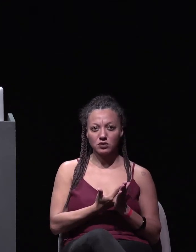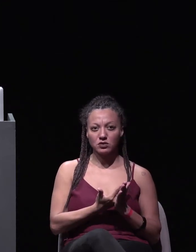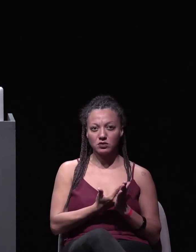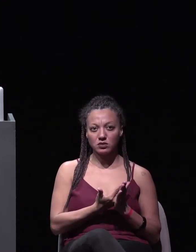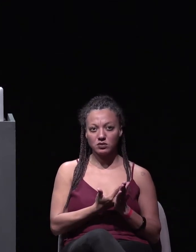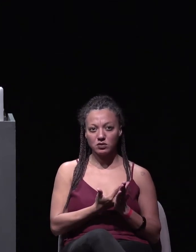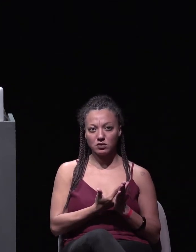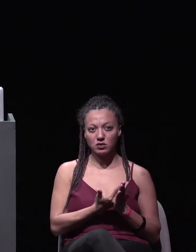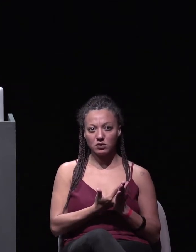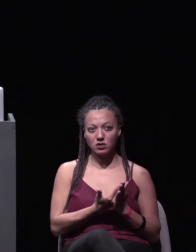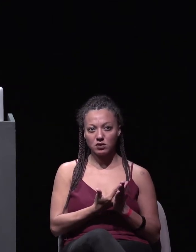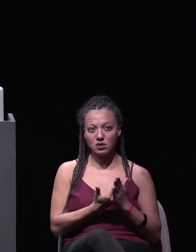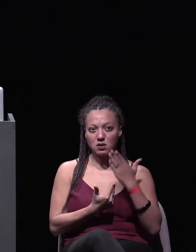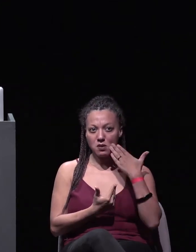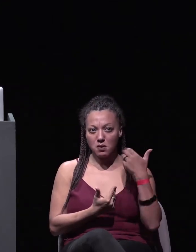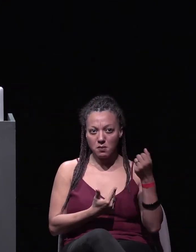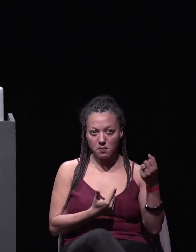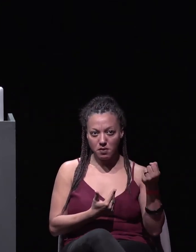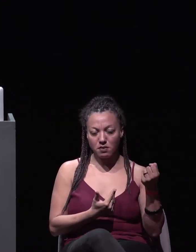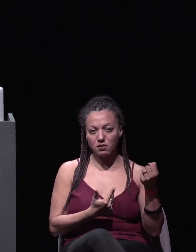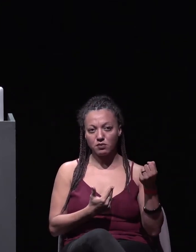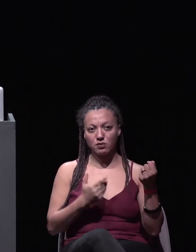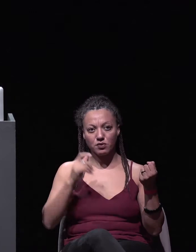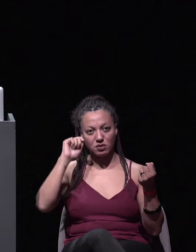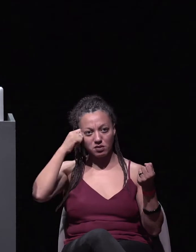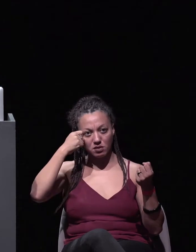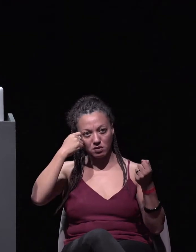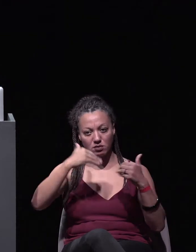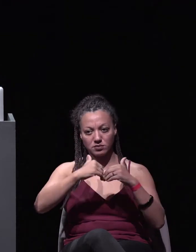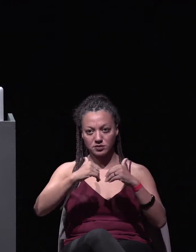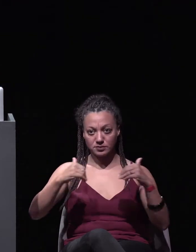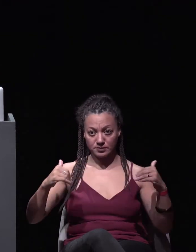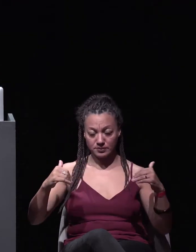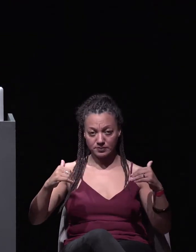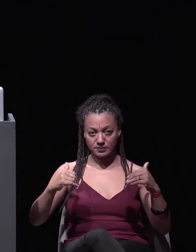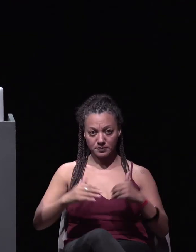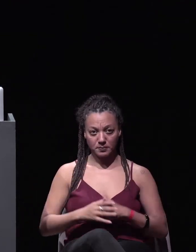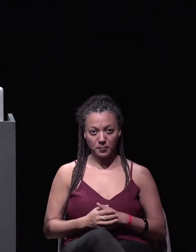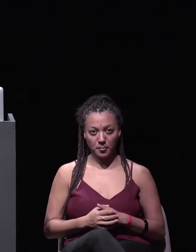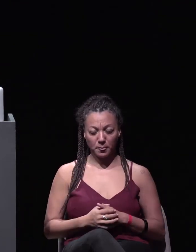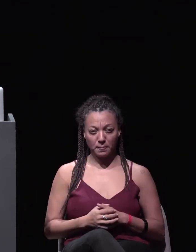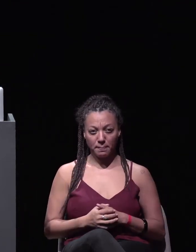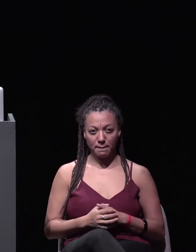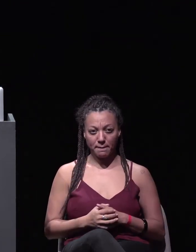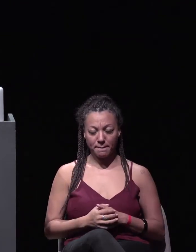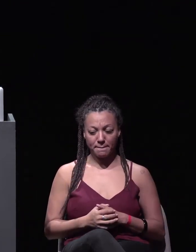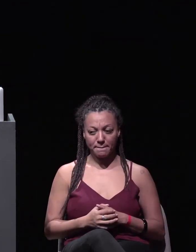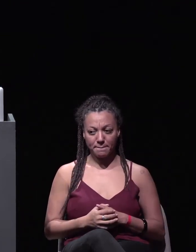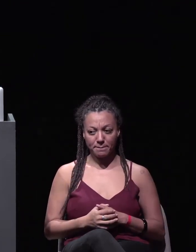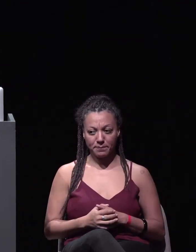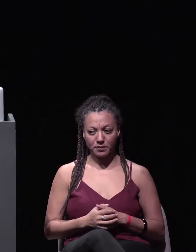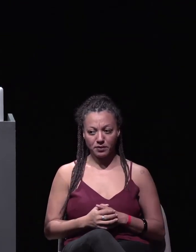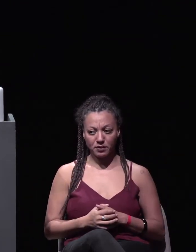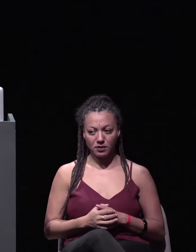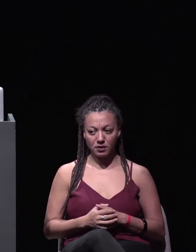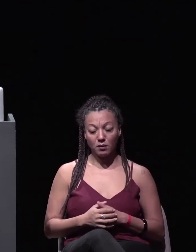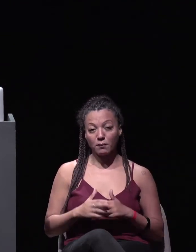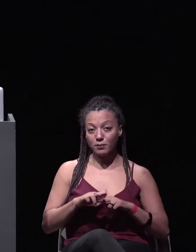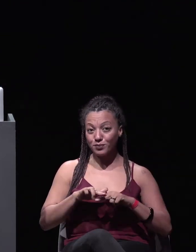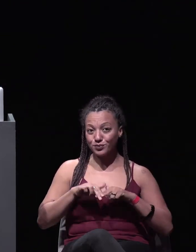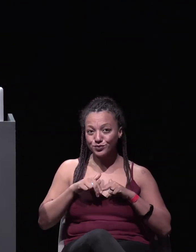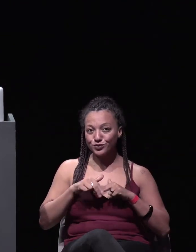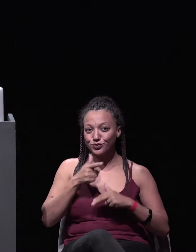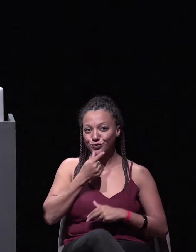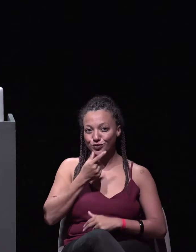as escolas para brancos e as escolas para negros, né? Então, essas palavras do Martin Luther King